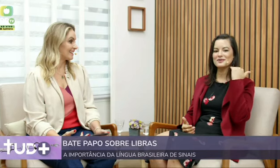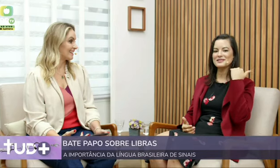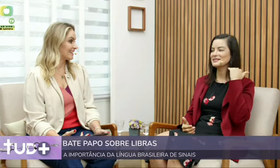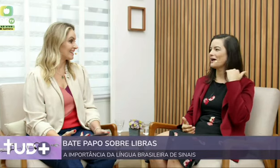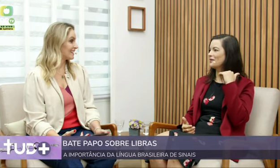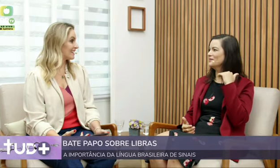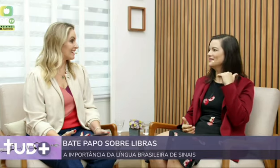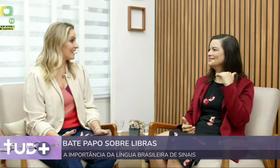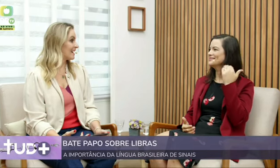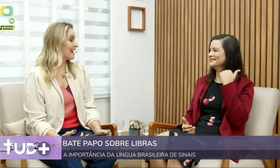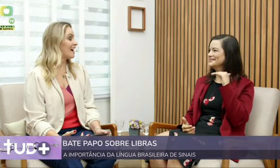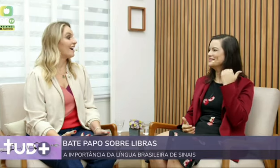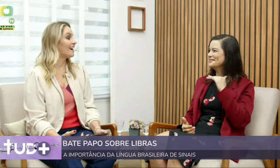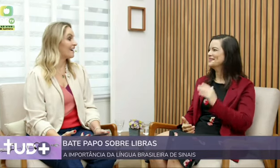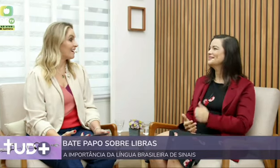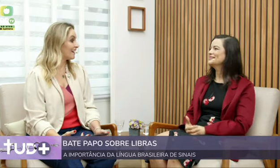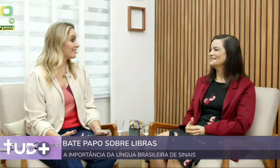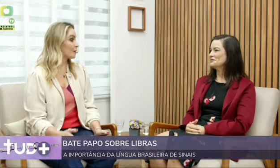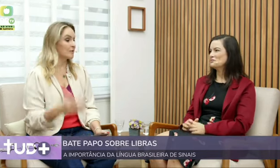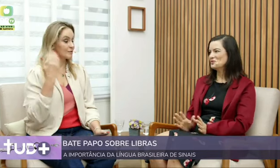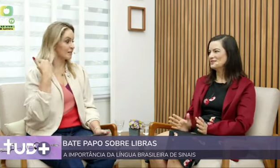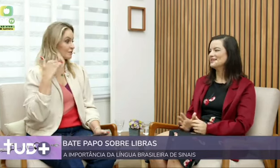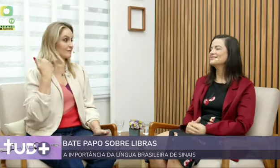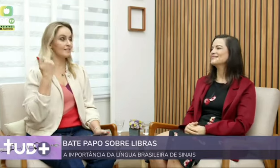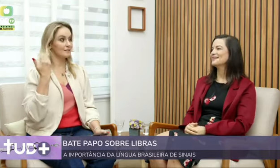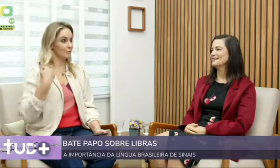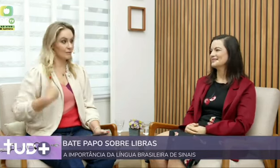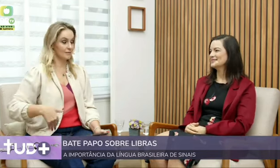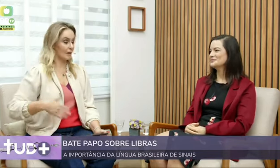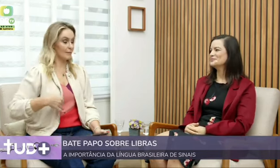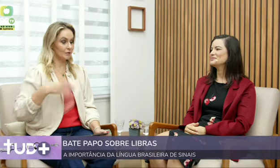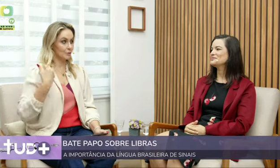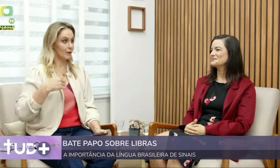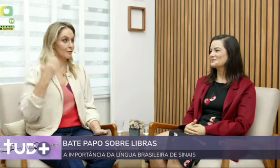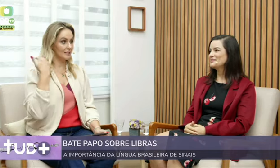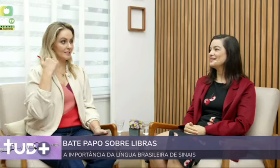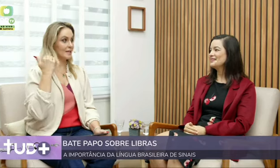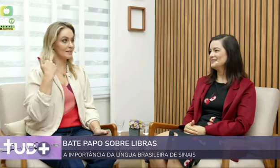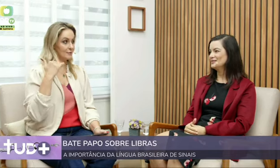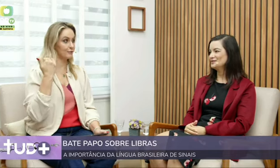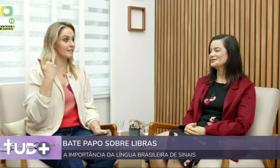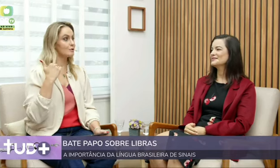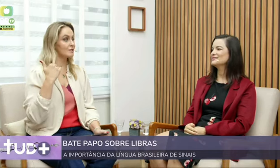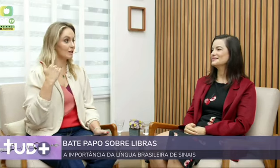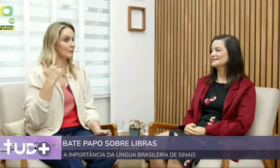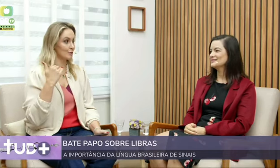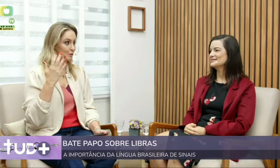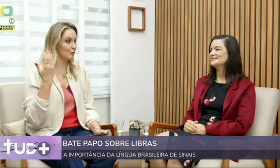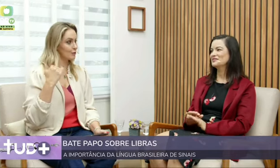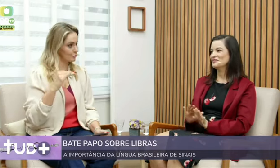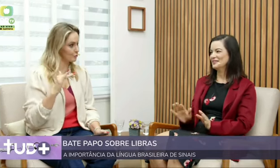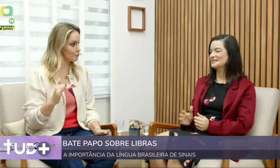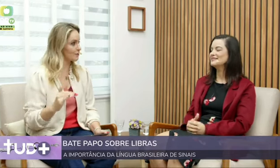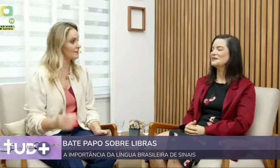com esse sinal. Então não mesmo muda. Se ela tivesse o cabelo, deixou o cabelo crescer, mas se for esse o sinal da pessoa, continua. Fica